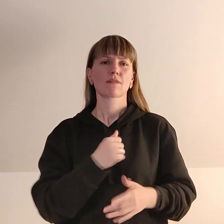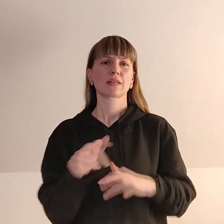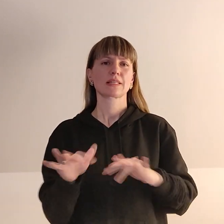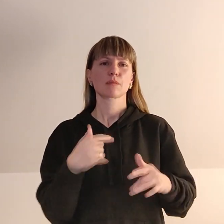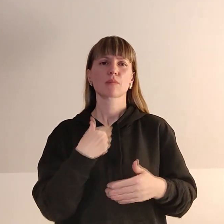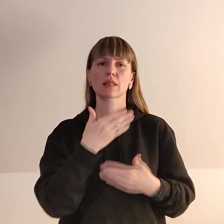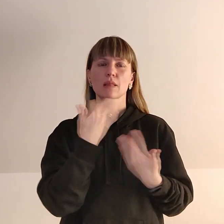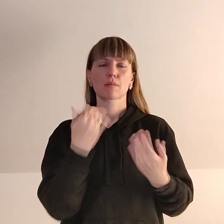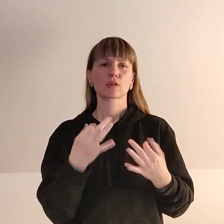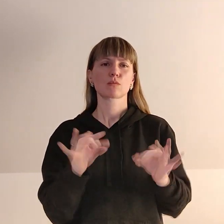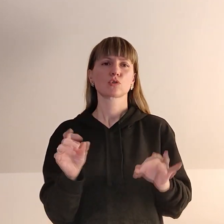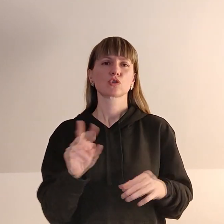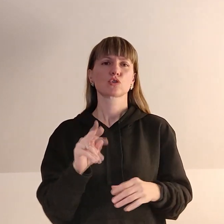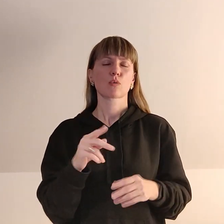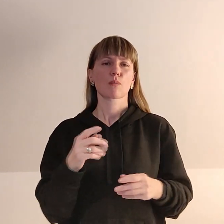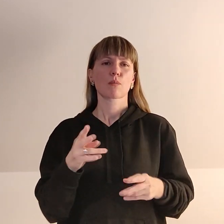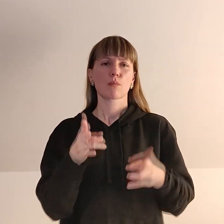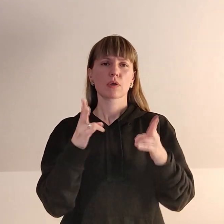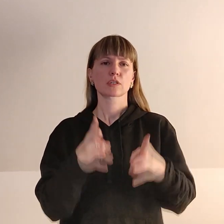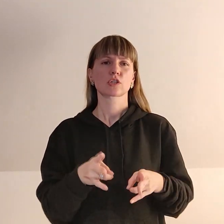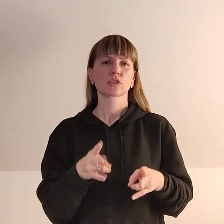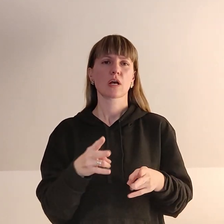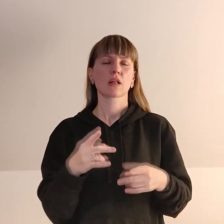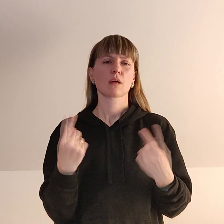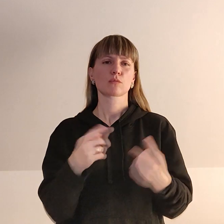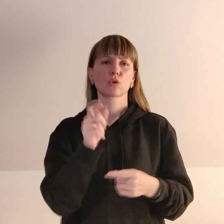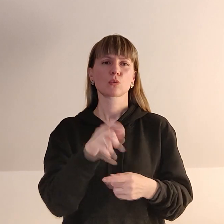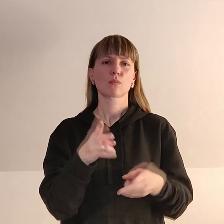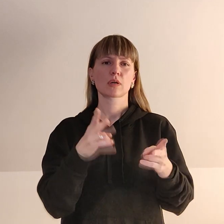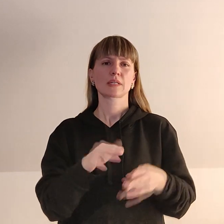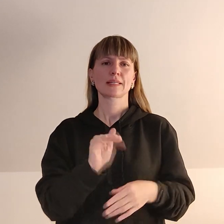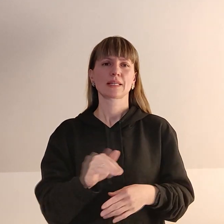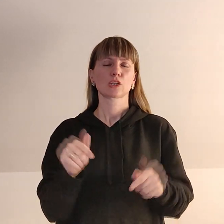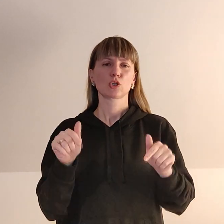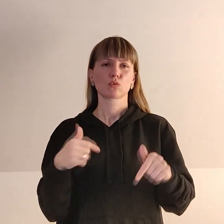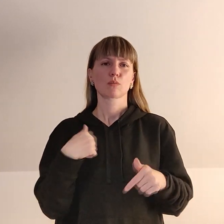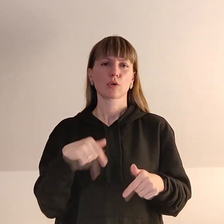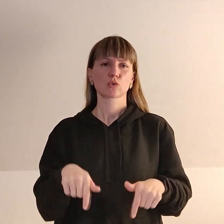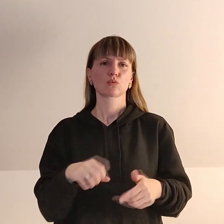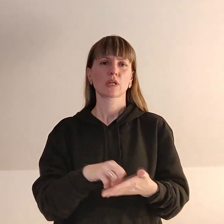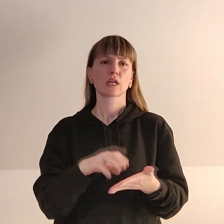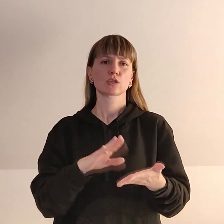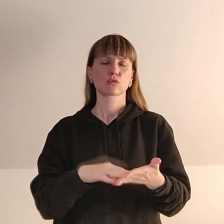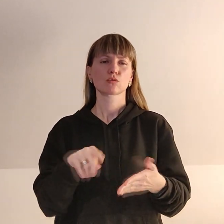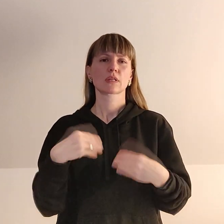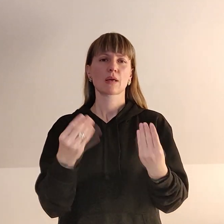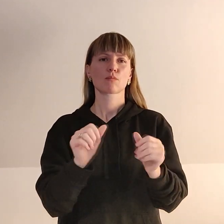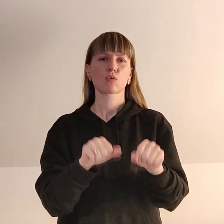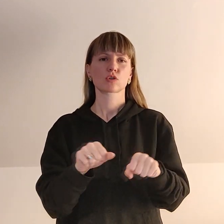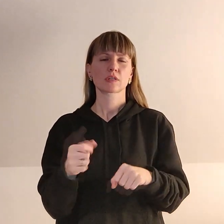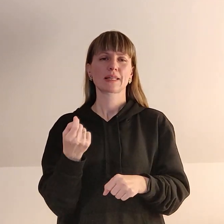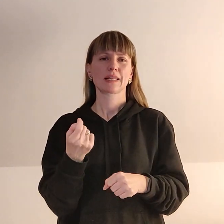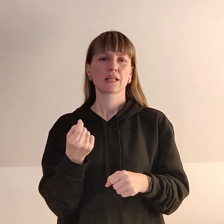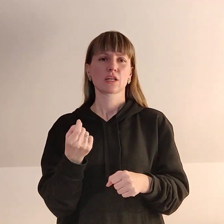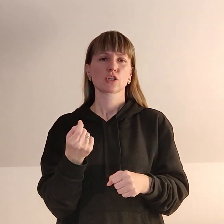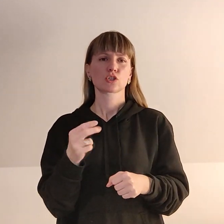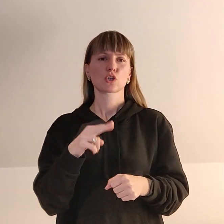маємо допустити, щоб постраждали цивільні, постраждали діти. Тут ми їх реєструємо, тут ми їм даємо можливості трішки перевести дух.